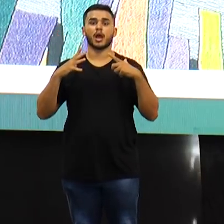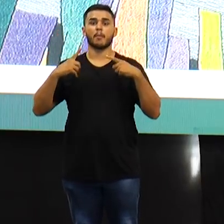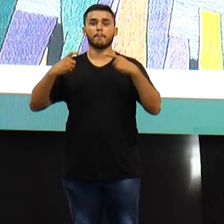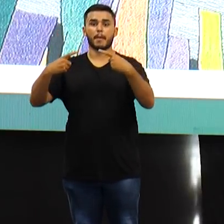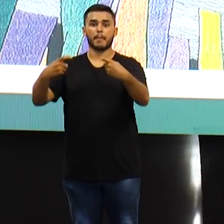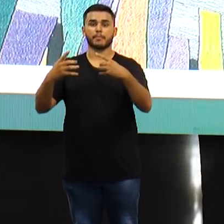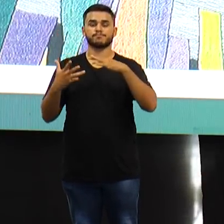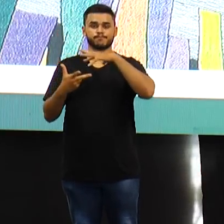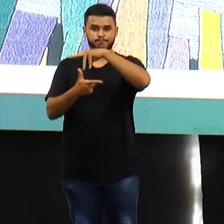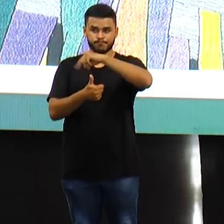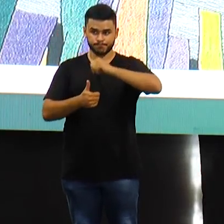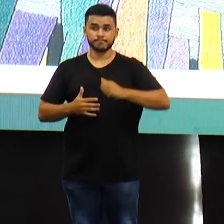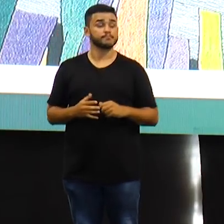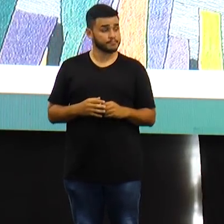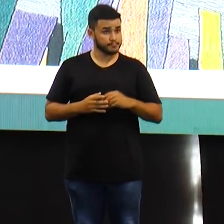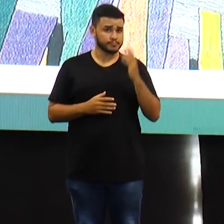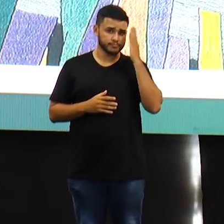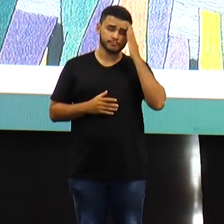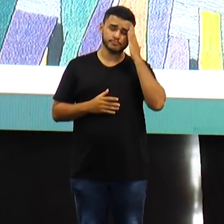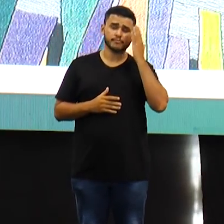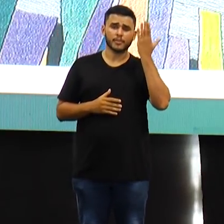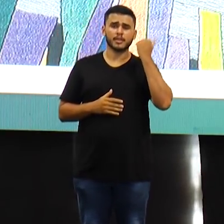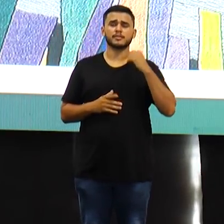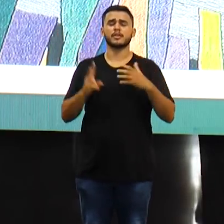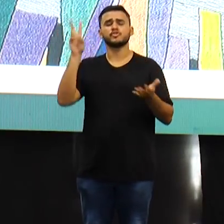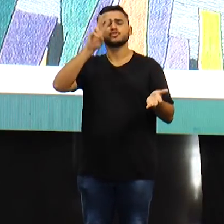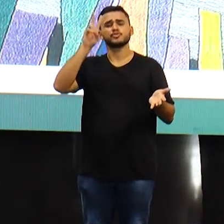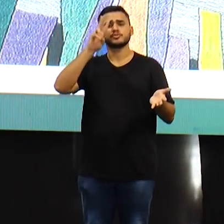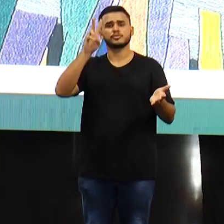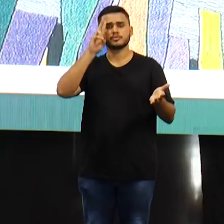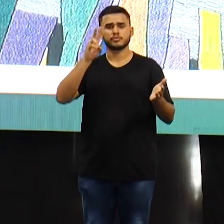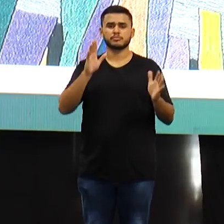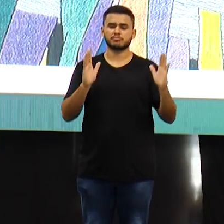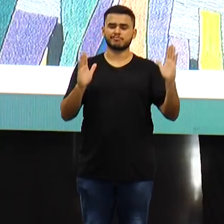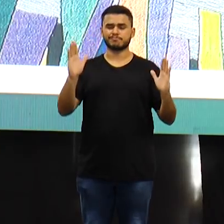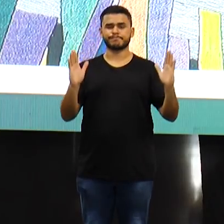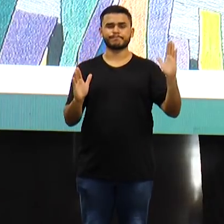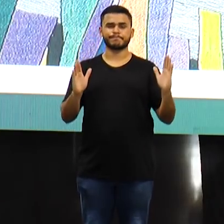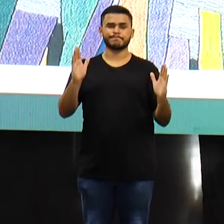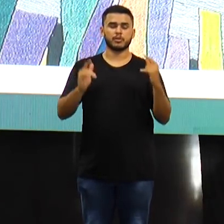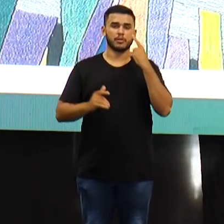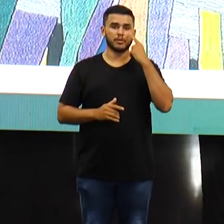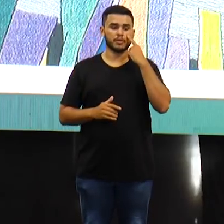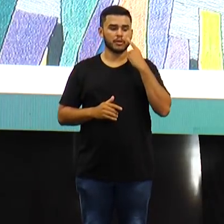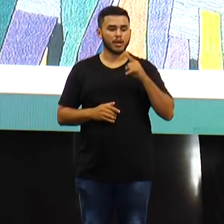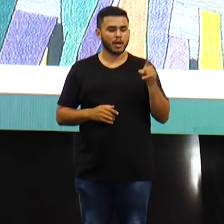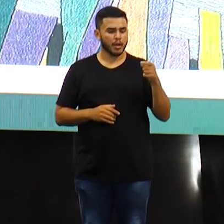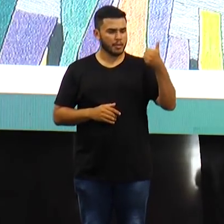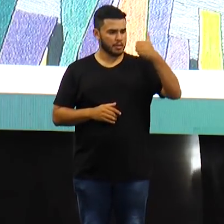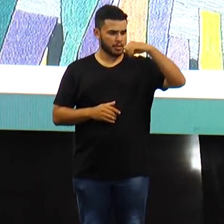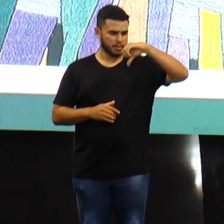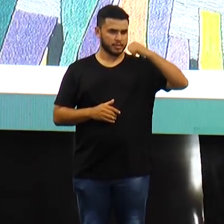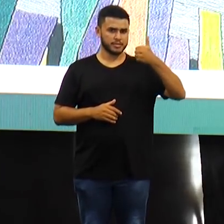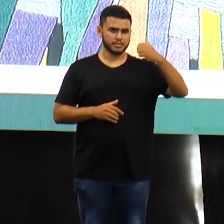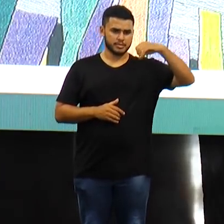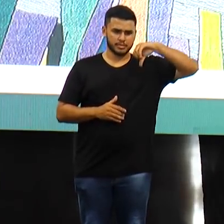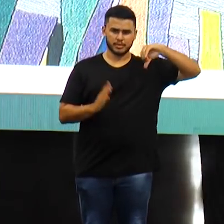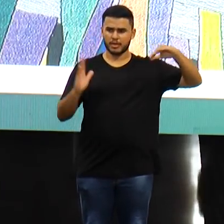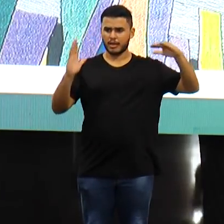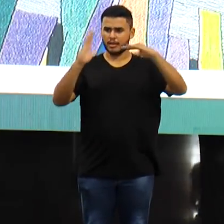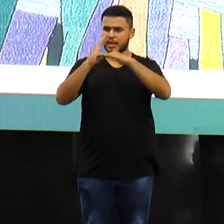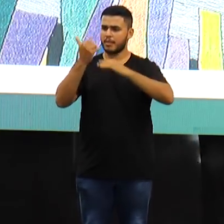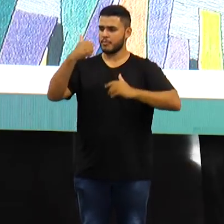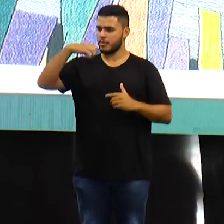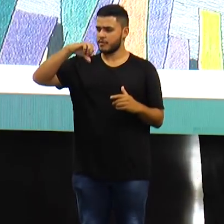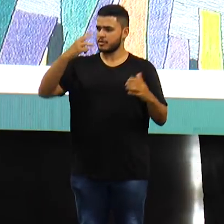falaria sobre esse período que a história chama de entre guerras. E o que de tão importante aconteceu nesse período